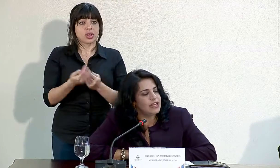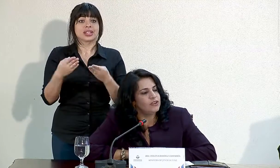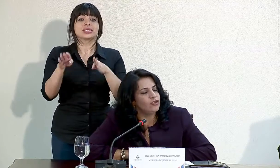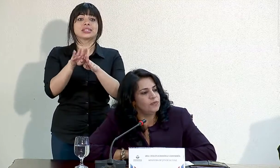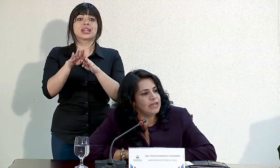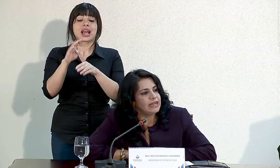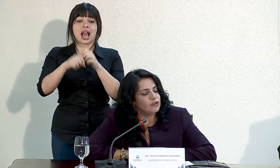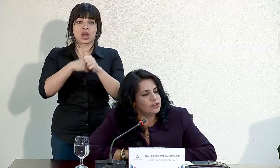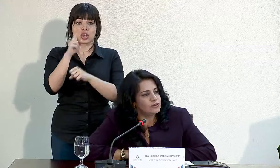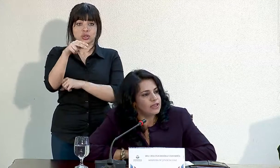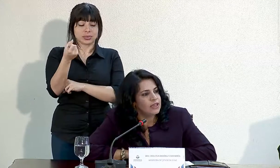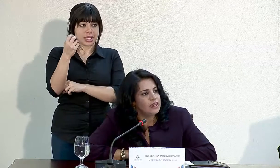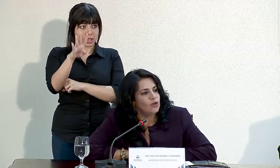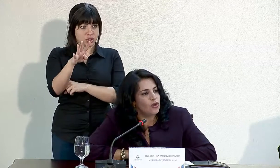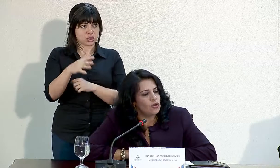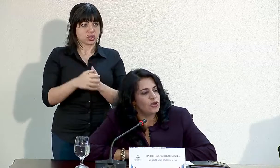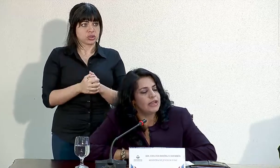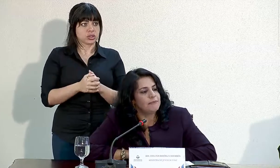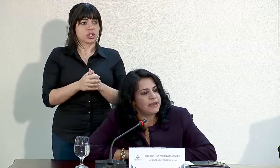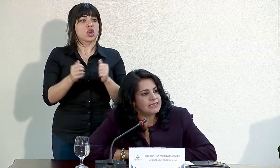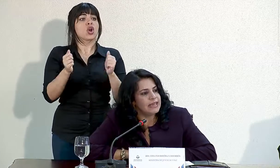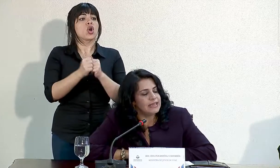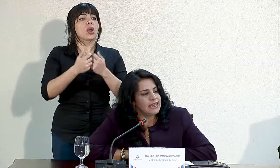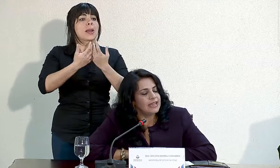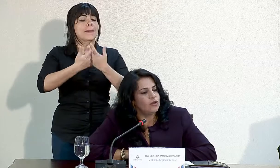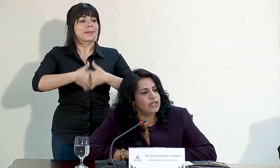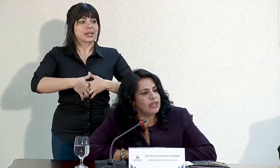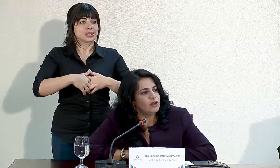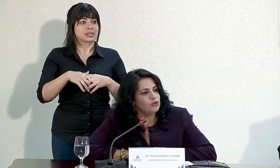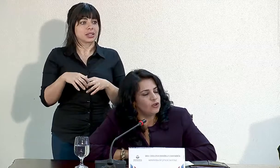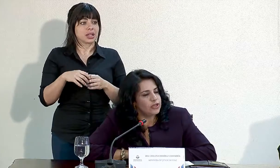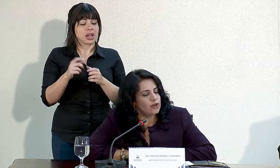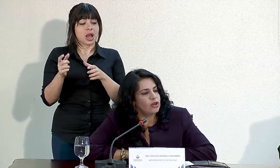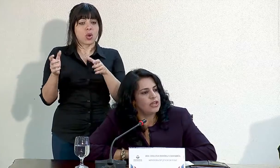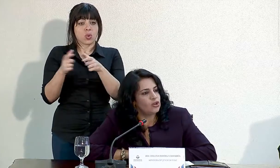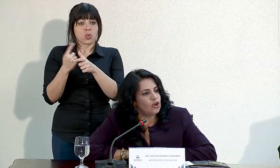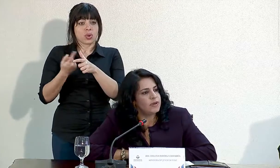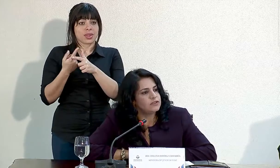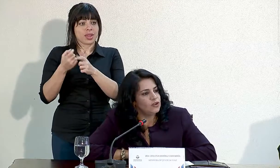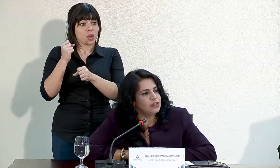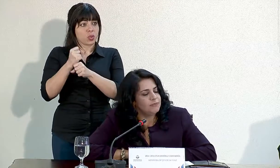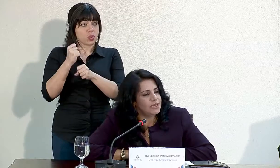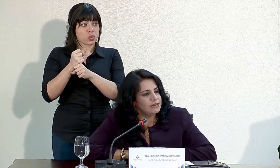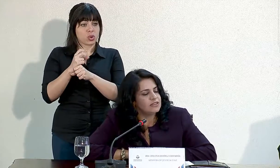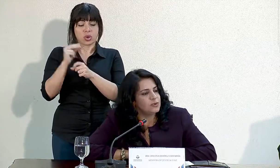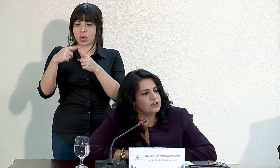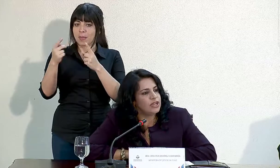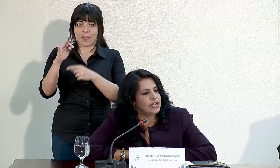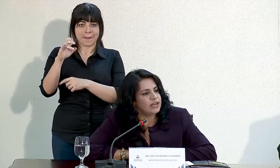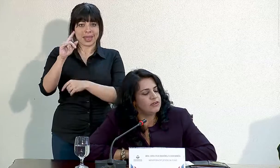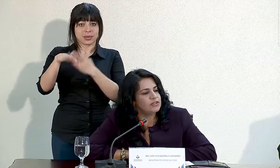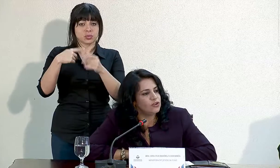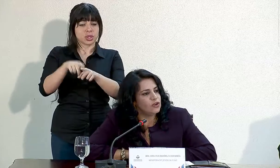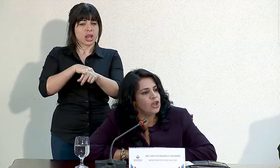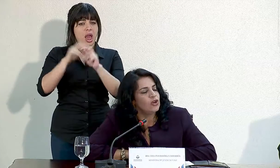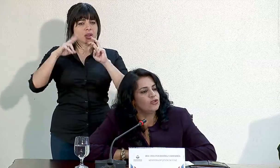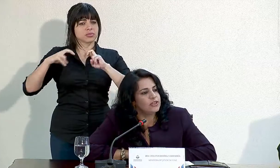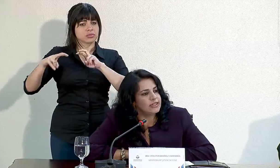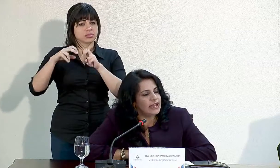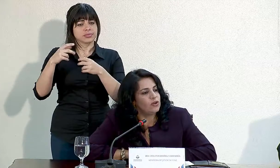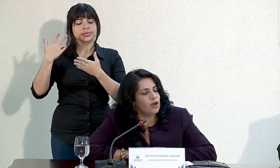cerráramos el año 2014 con la empresa que la unidad ejecutora, con la no objeción del BID, después de una larga